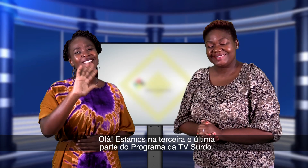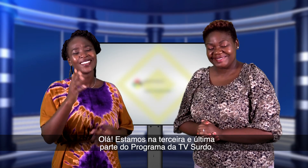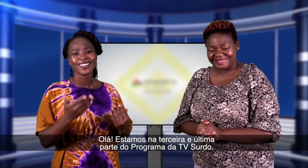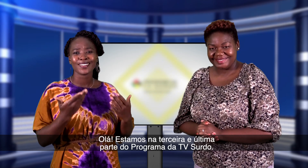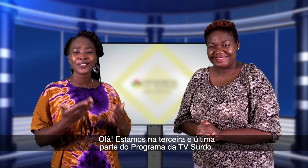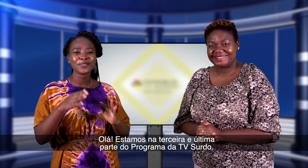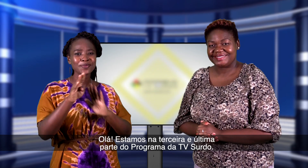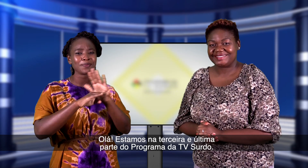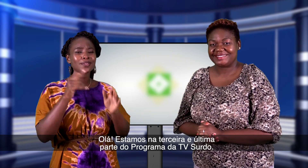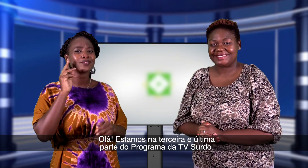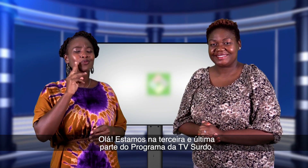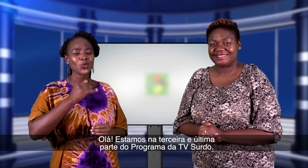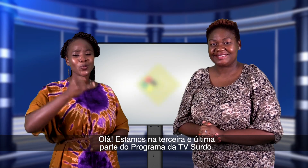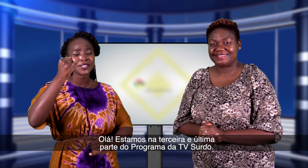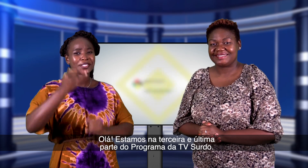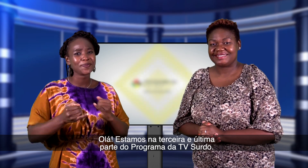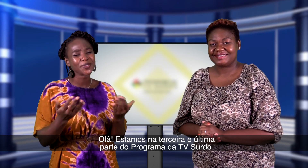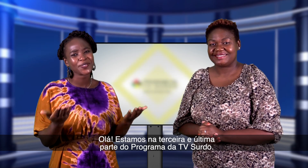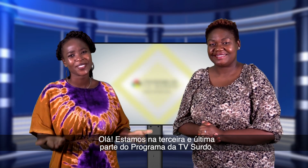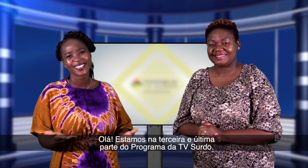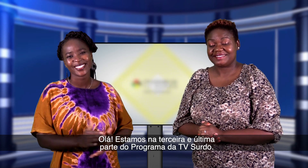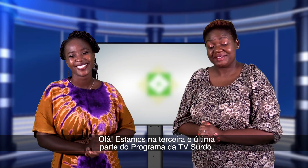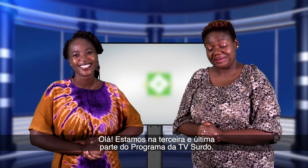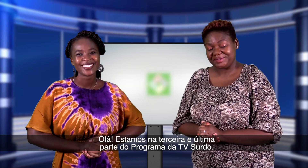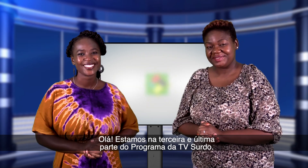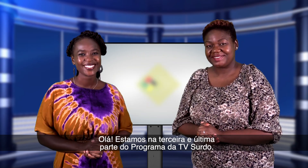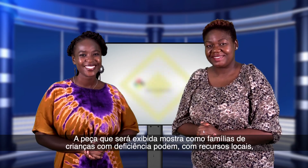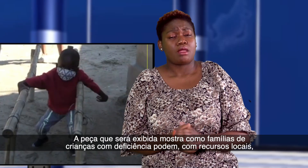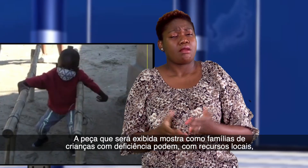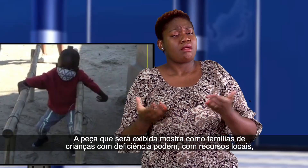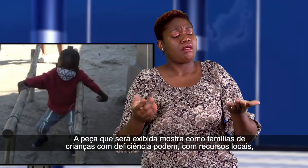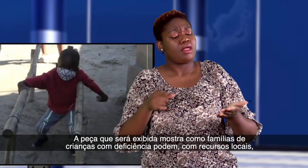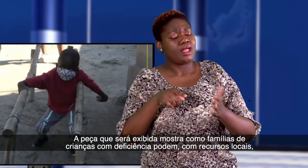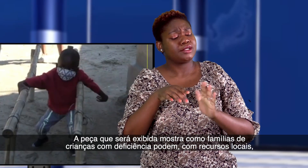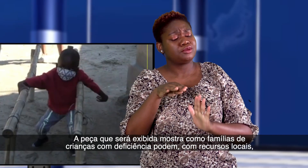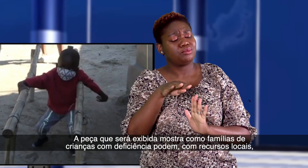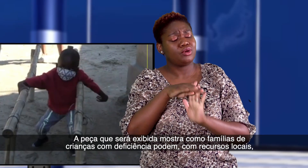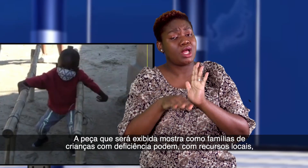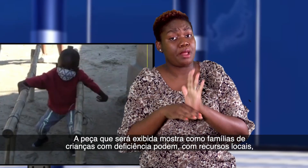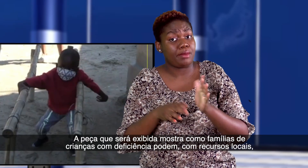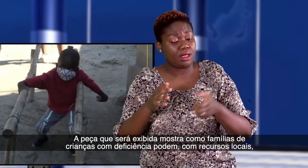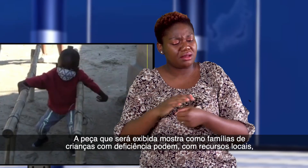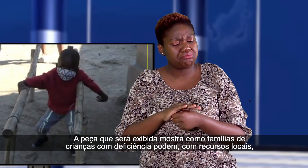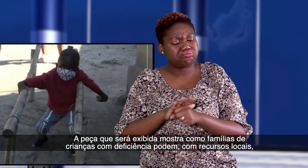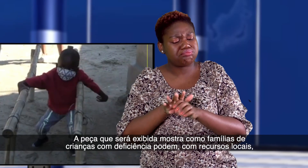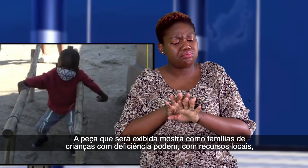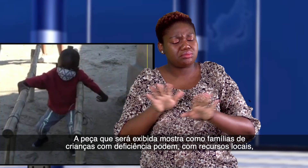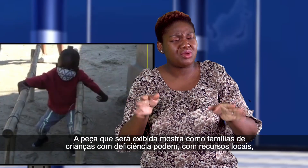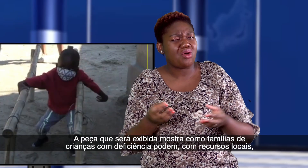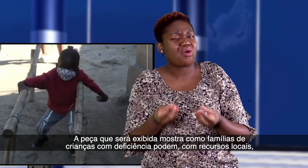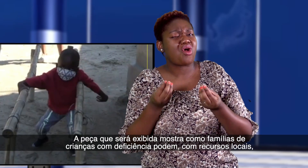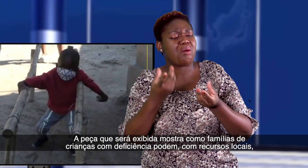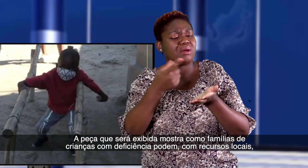Olá, estamos na terceira e última parte do programa da TV Surdo. A peça que será exibida mostra